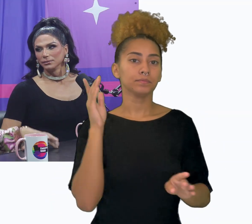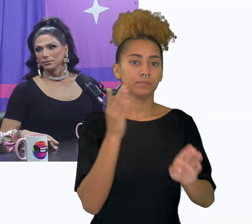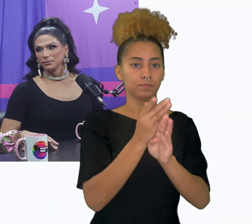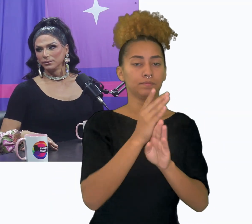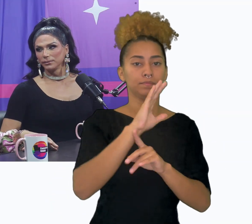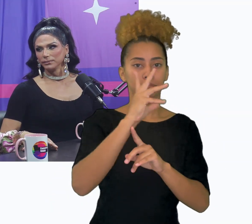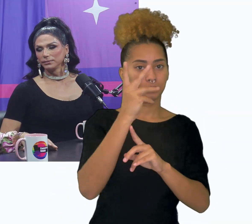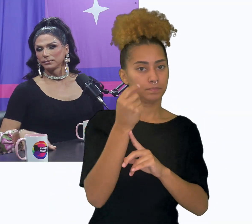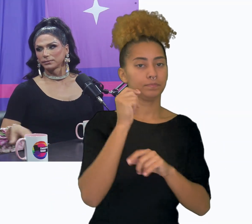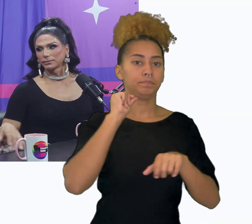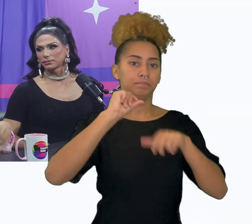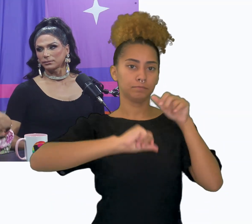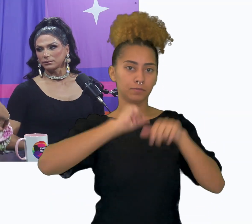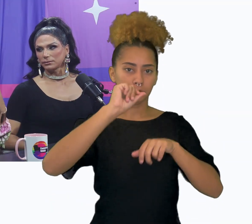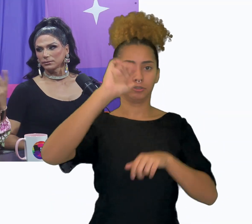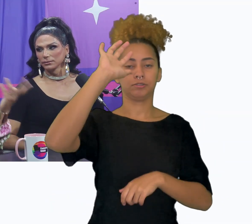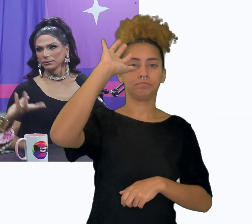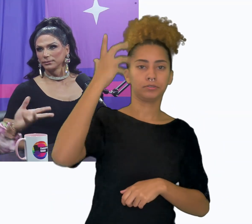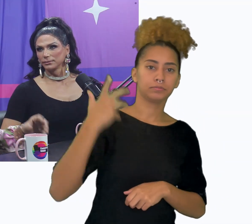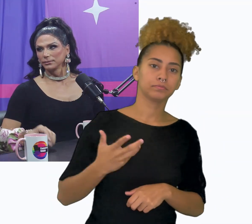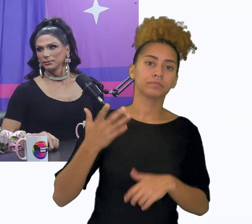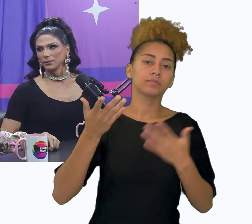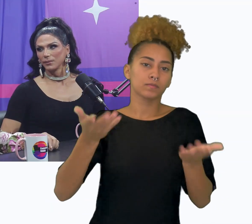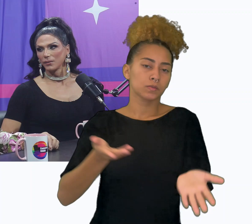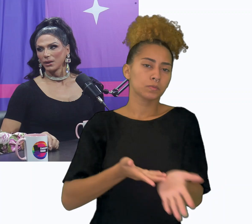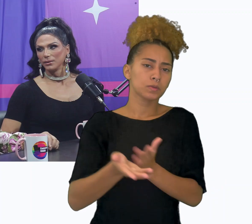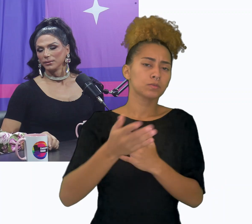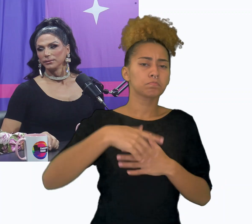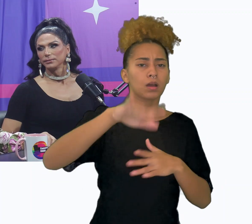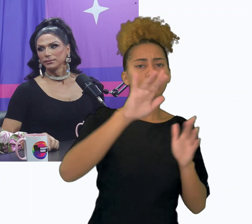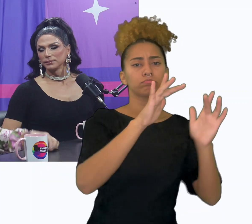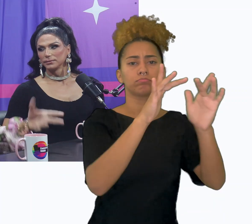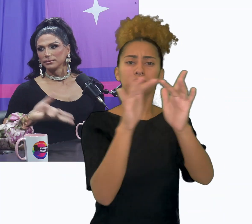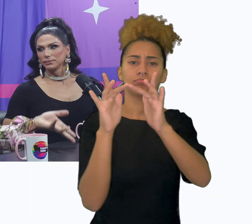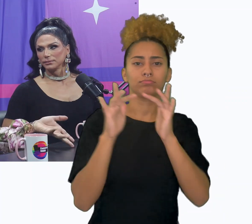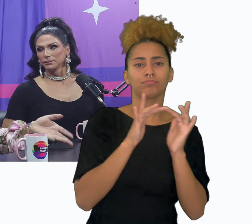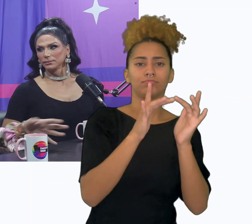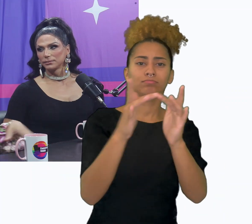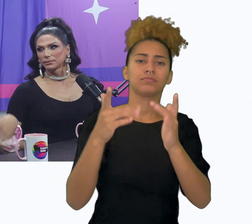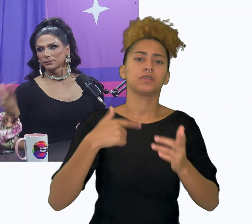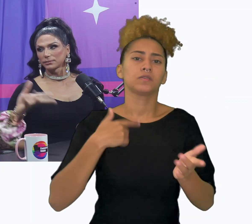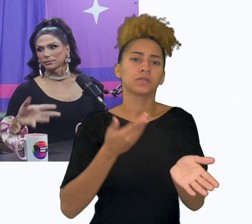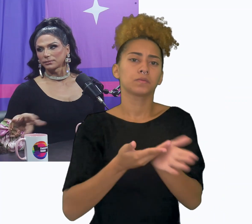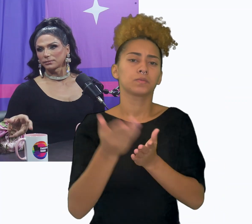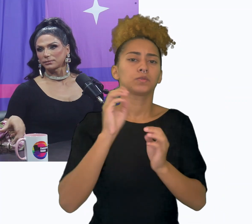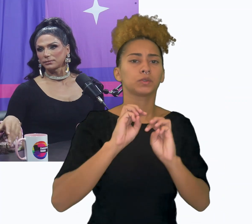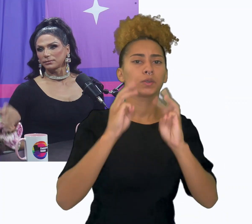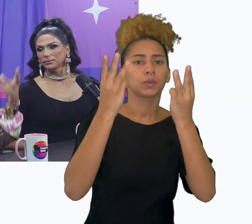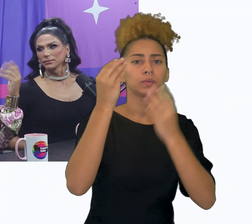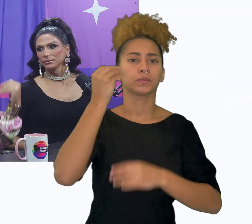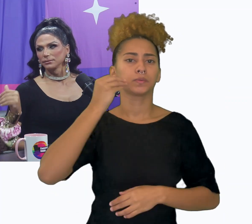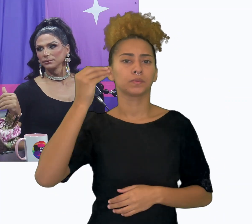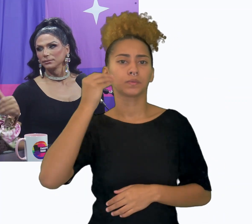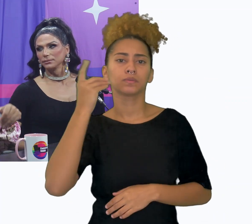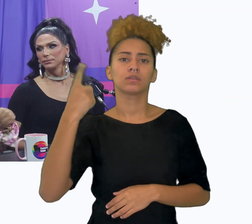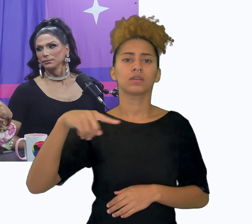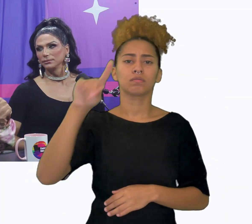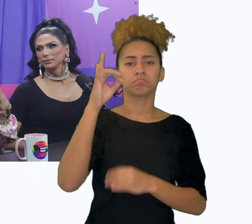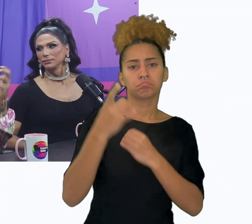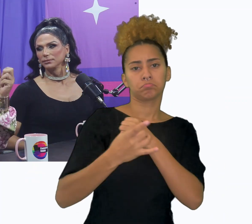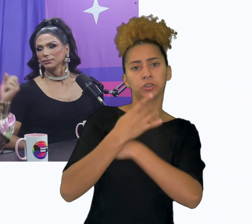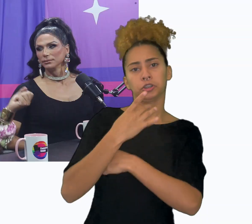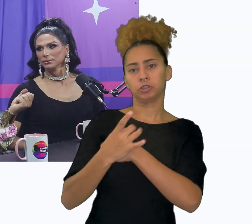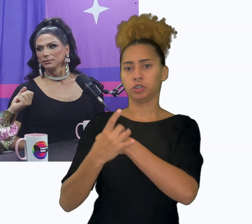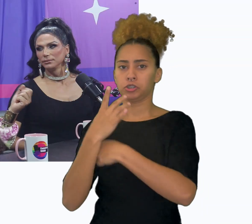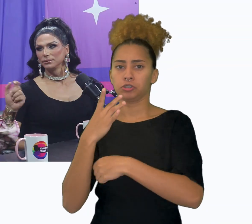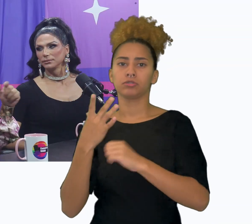arte transformista, foi que a gente começou a ter mais contato. Que eu fui começar a tentar fazer show, elas me davam algumas